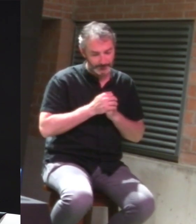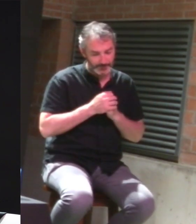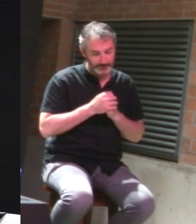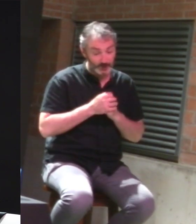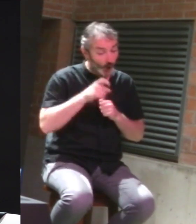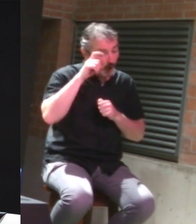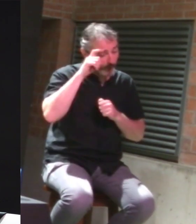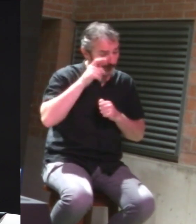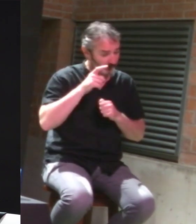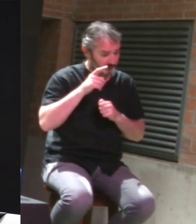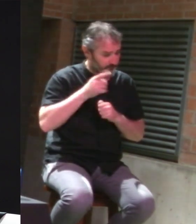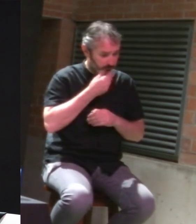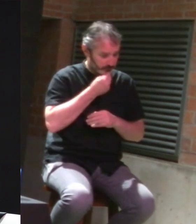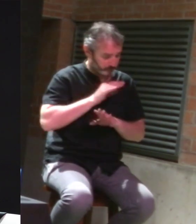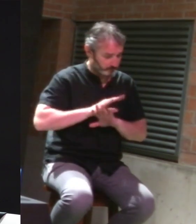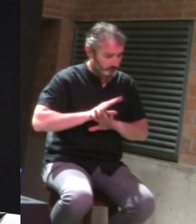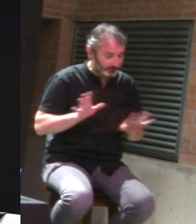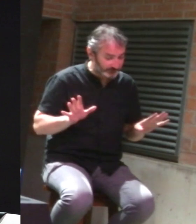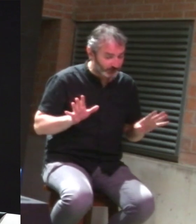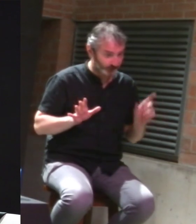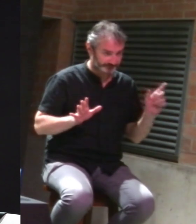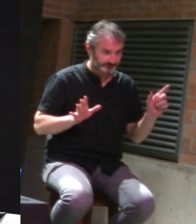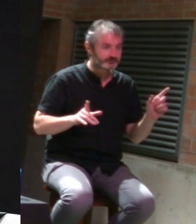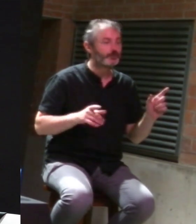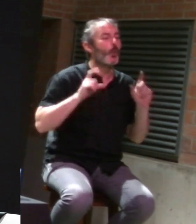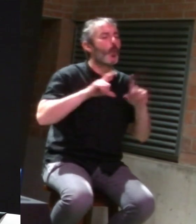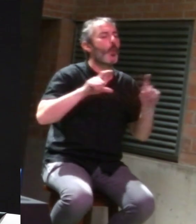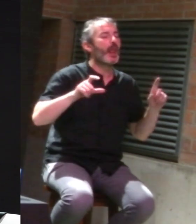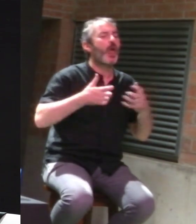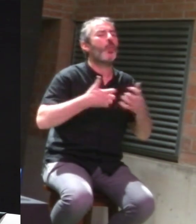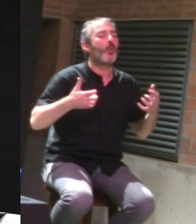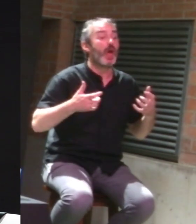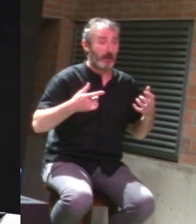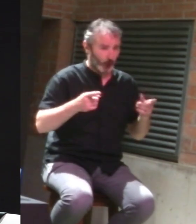i aquesta vaga quan va durar? Només 6